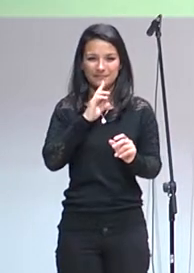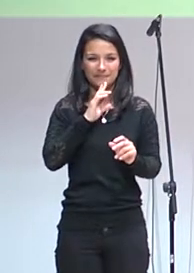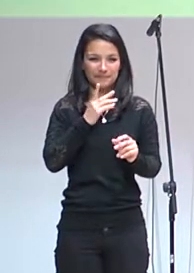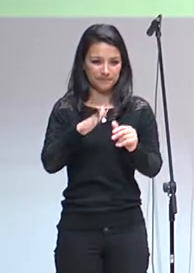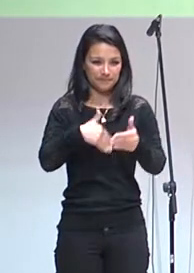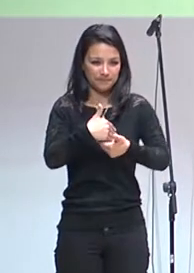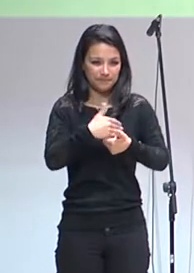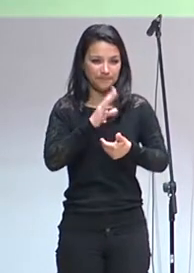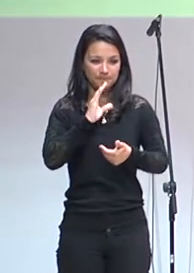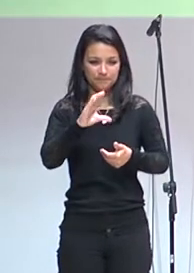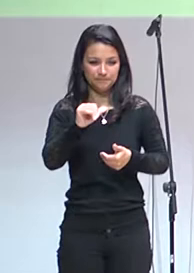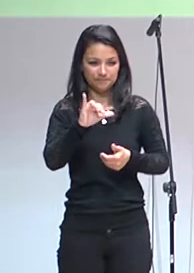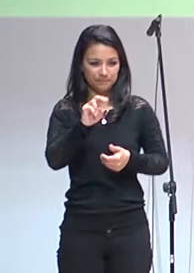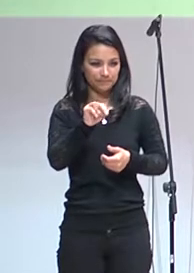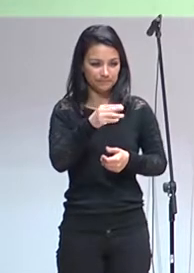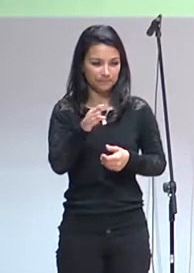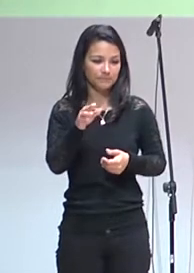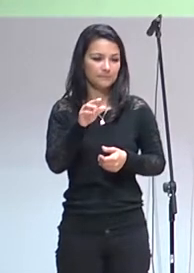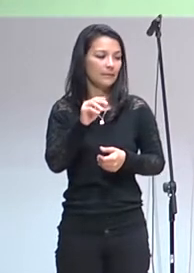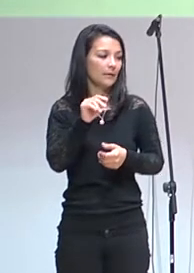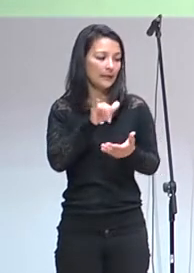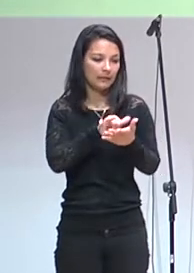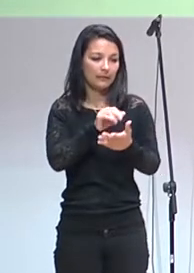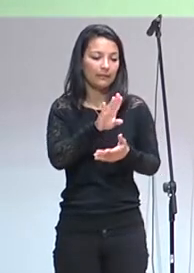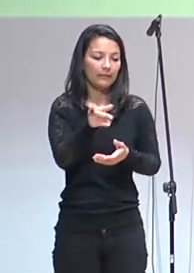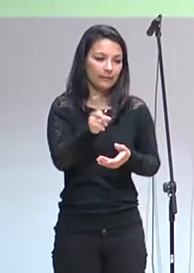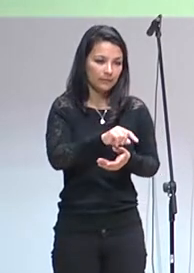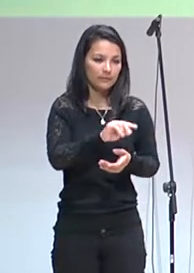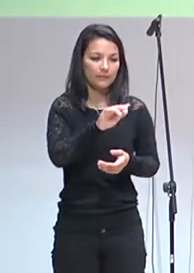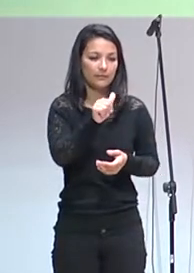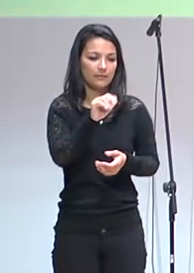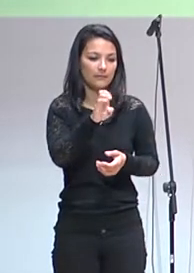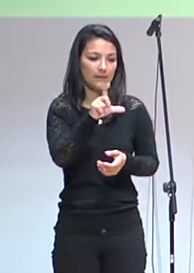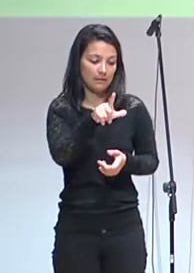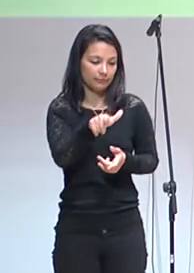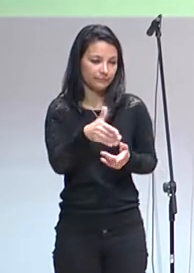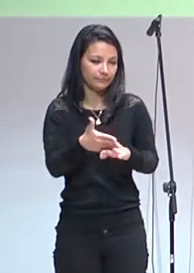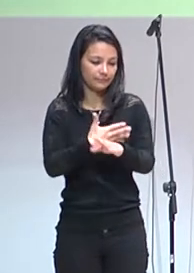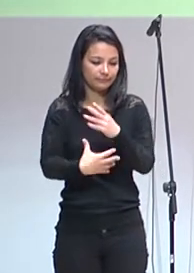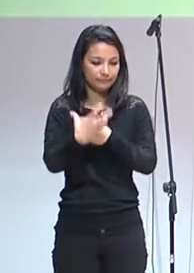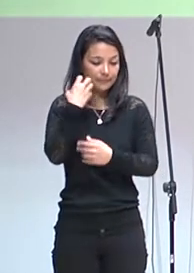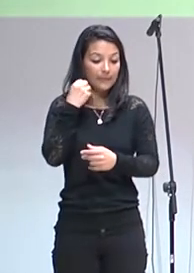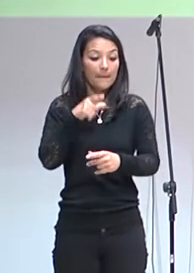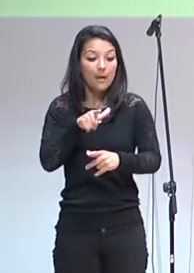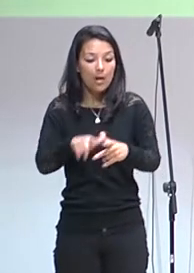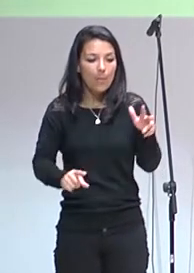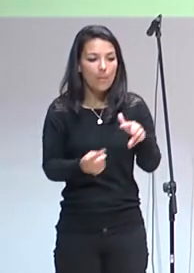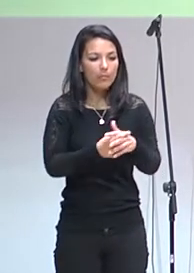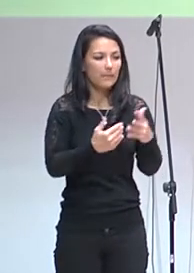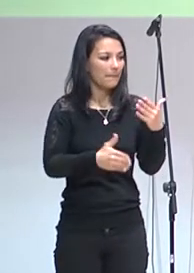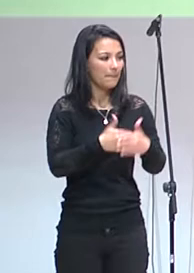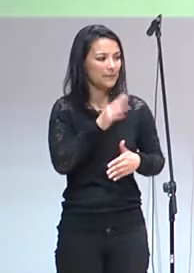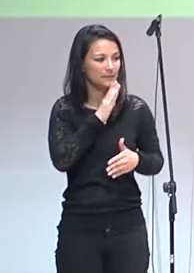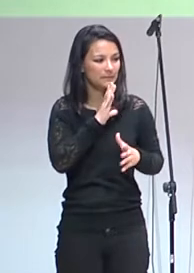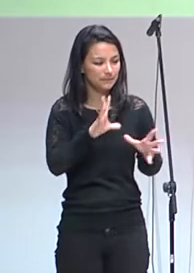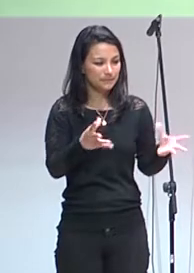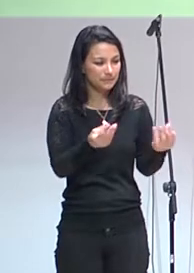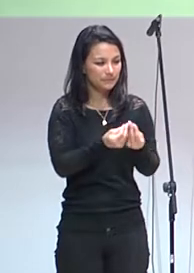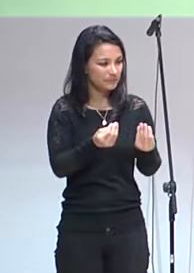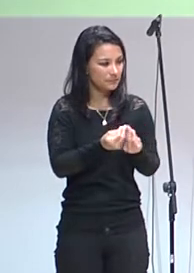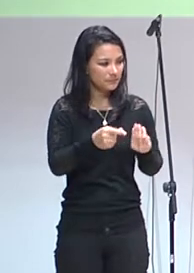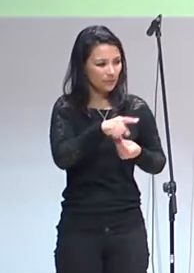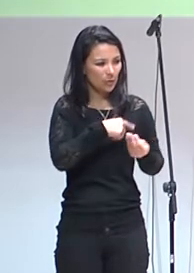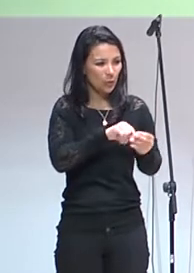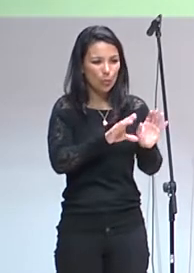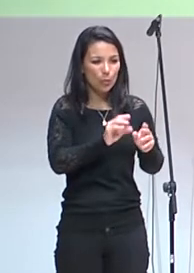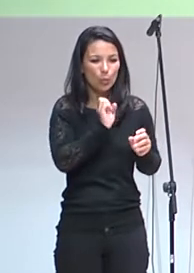Entonces, surgen a partir de eso unos clips, ¿no? Le llamamos nosotros unos clubes de lectura, investigación, pedagogía,